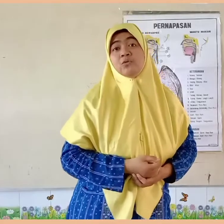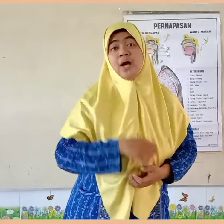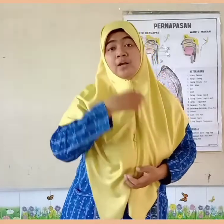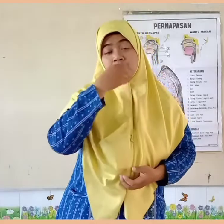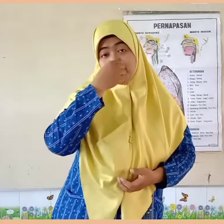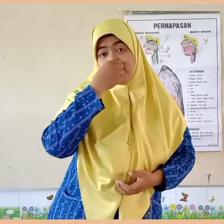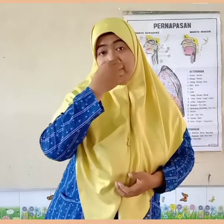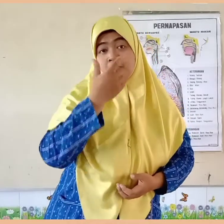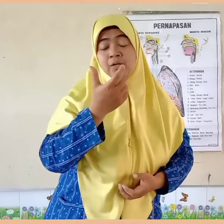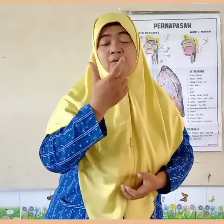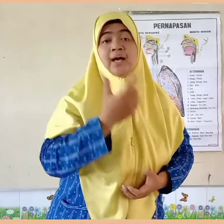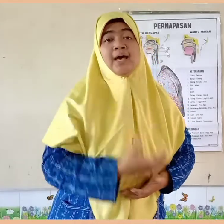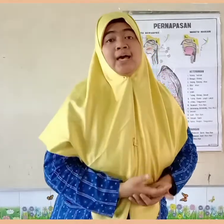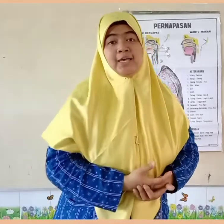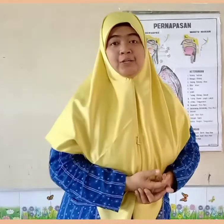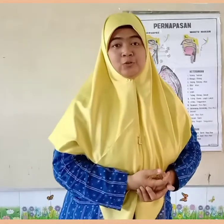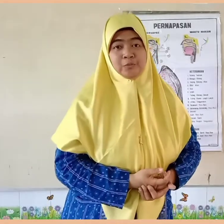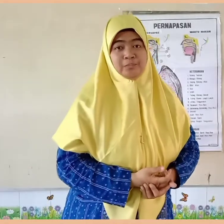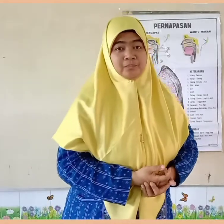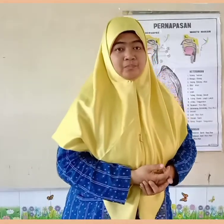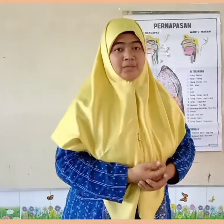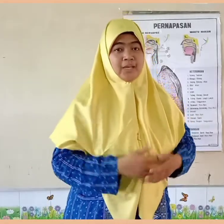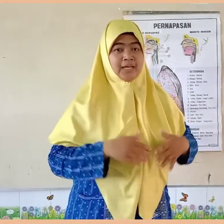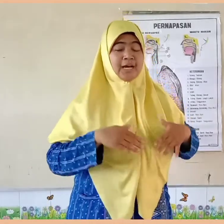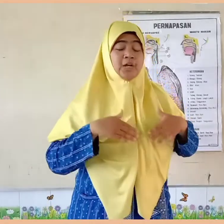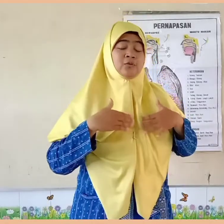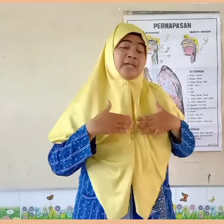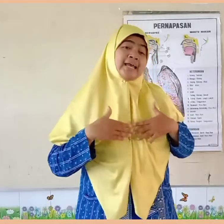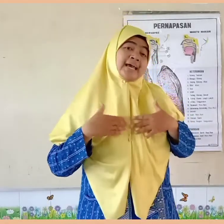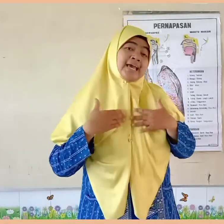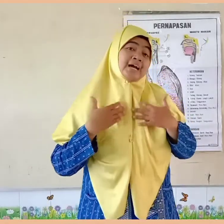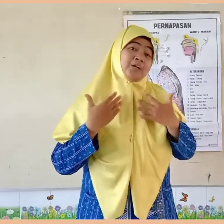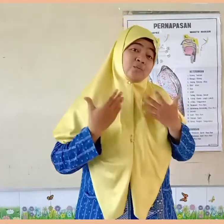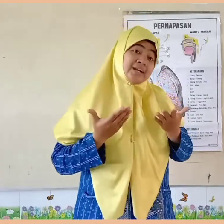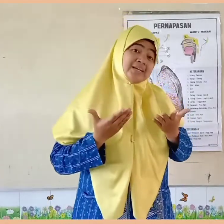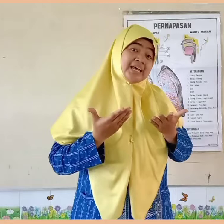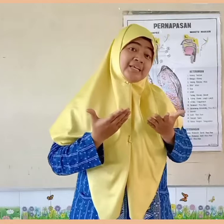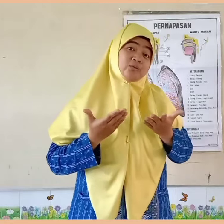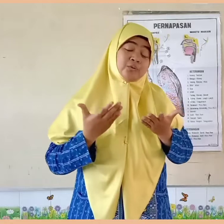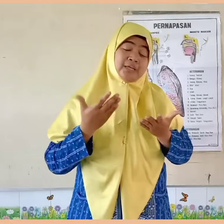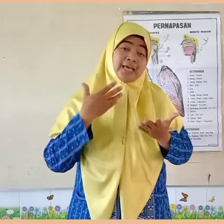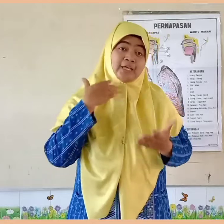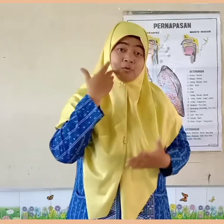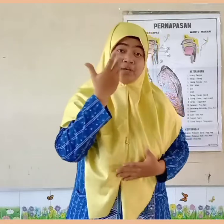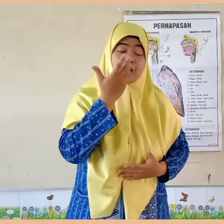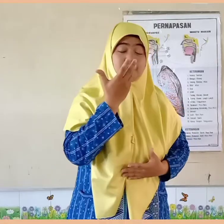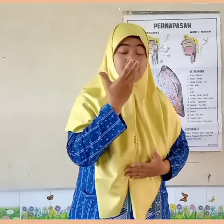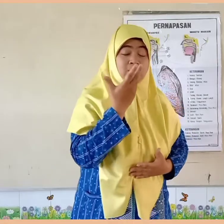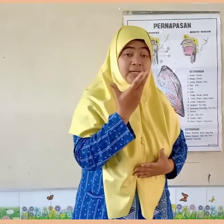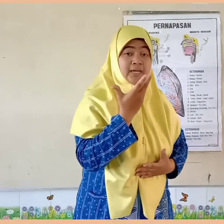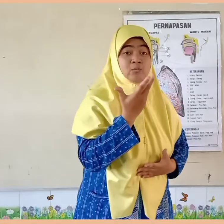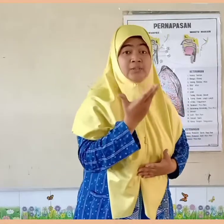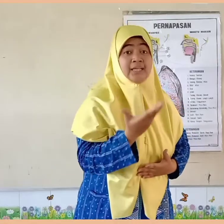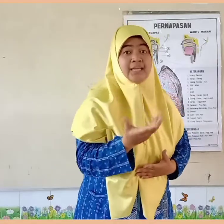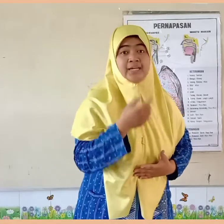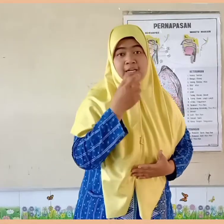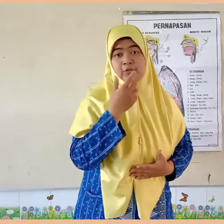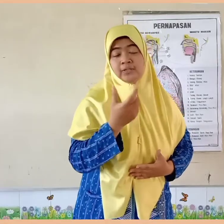juga keluar melalui rongga hidung. Nah, kalau udara yang keluar dari tubuh kita itu, yang keluar dari mulut kita, dari hidung